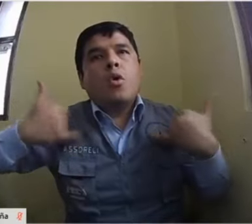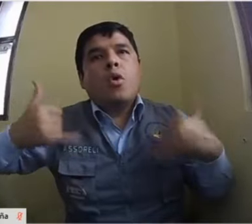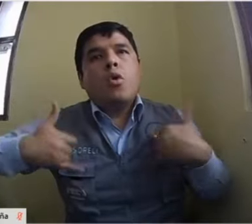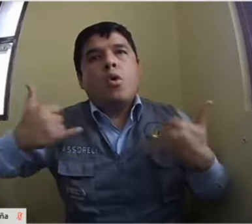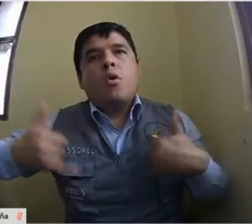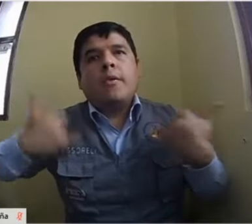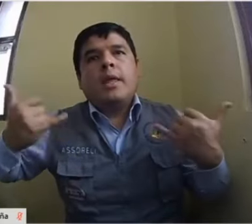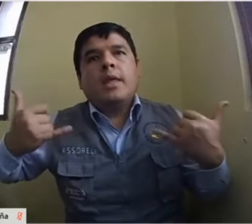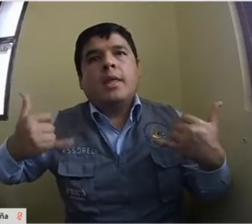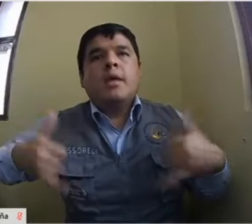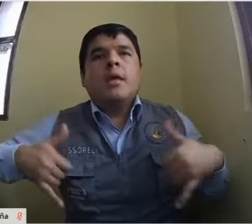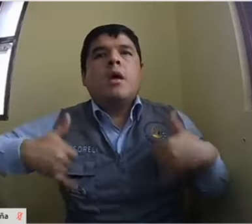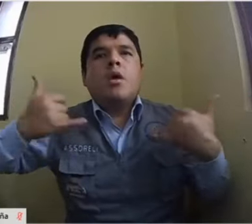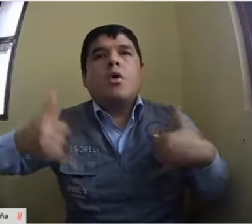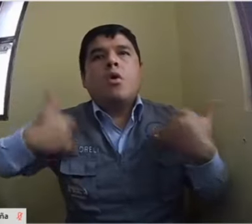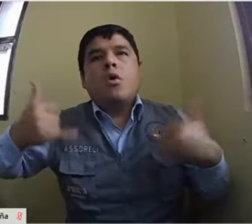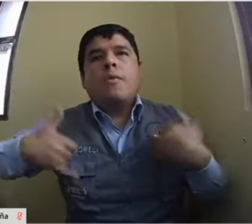joven, joven,